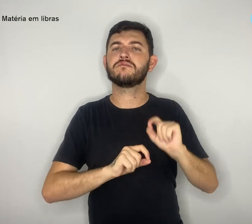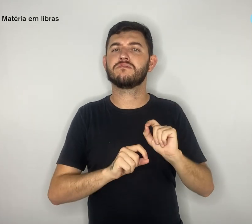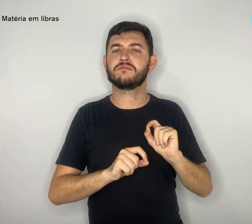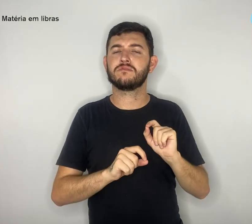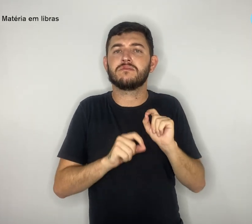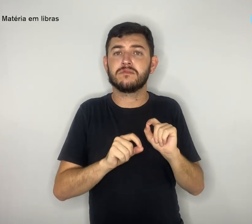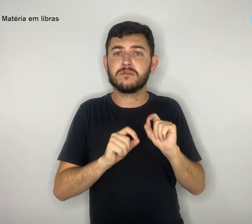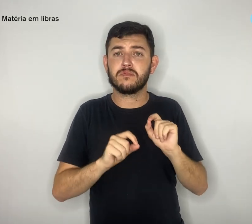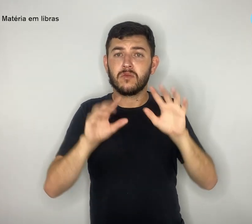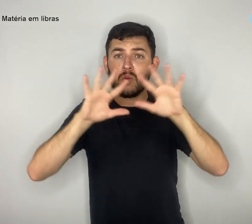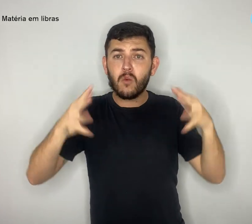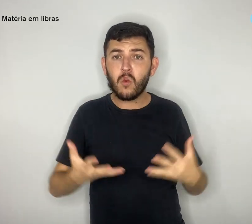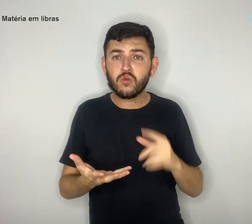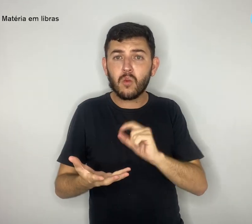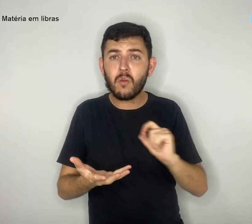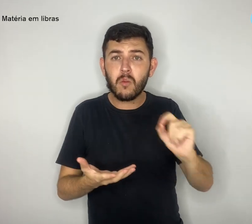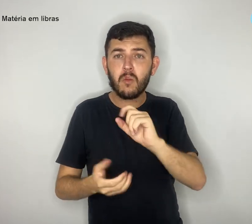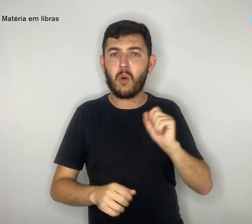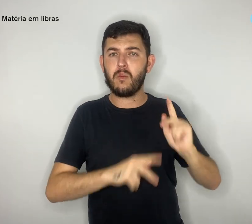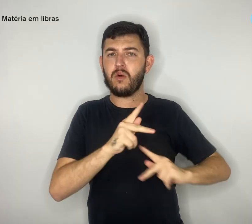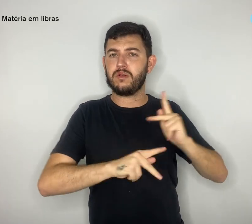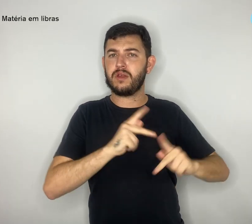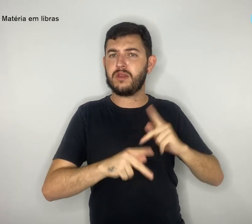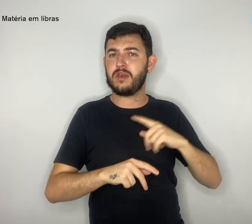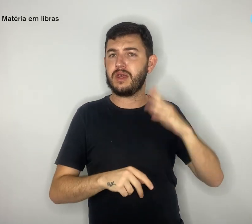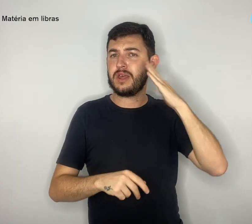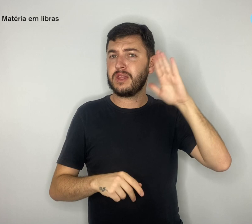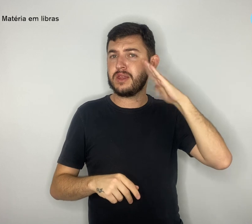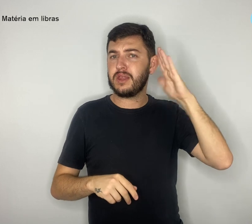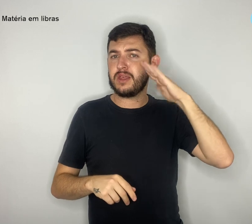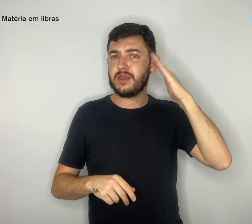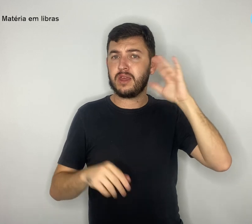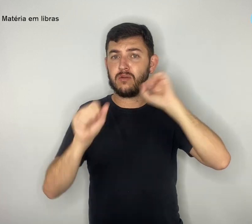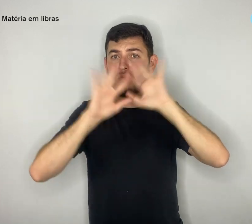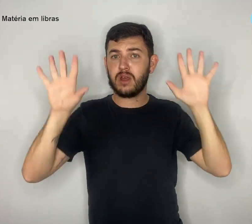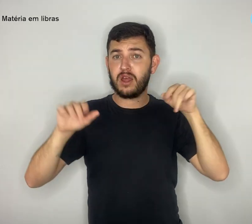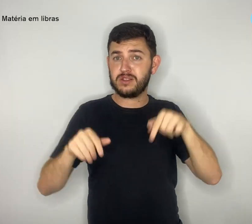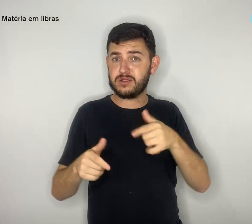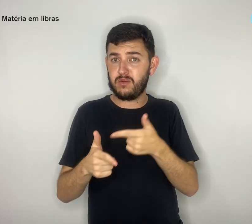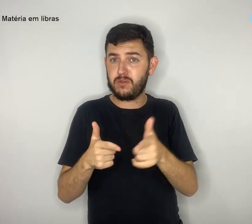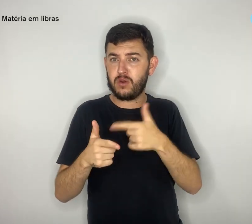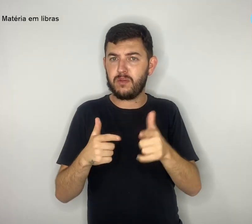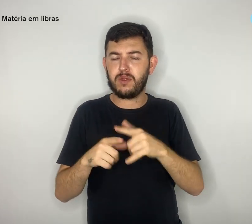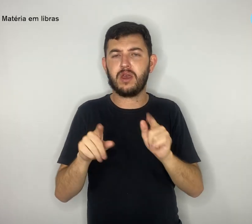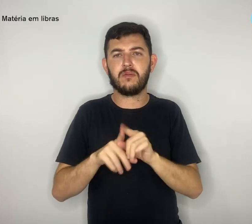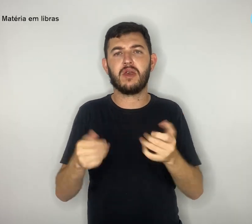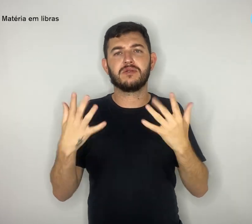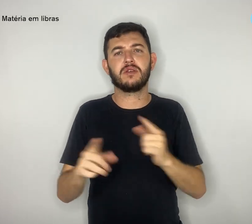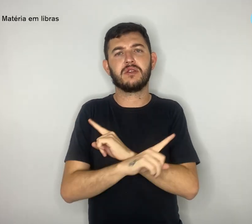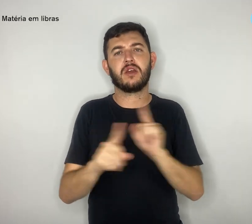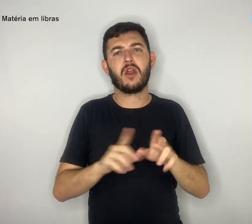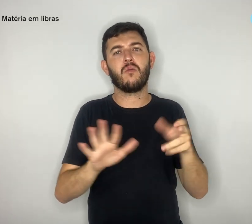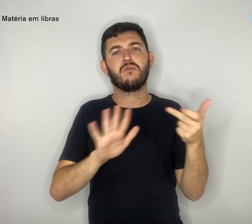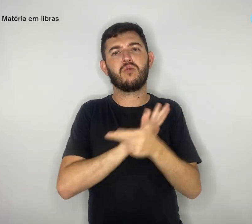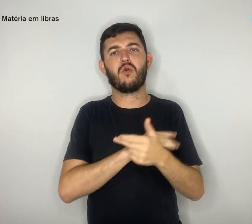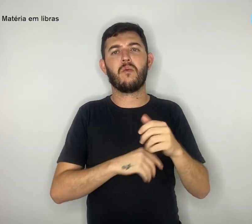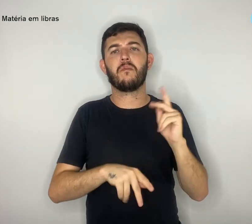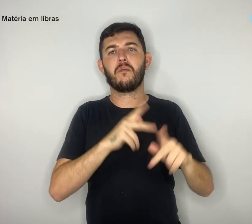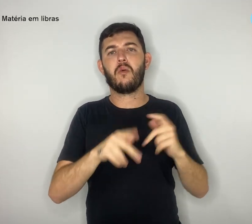mundo inteiro entenderam o problema e reagem contra o genocídio com grandes manifestações de